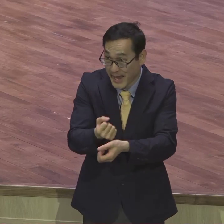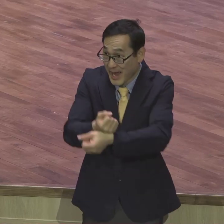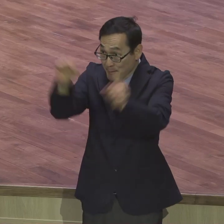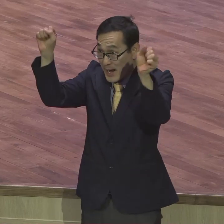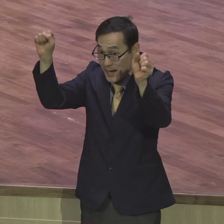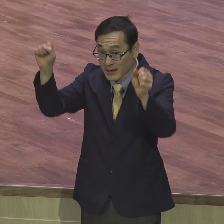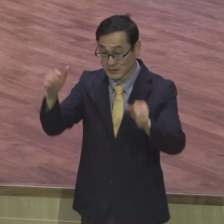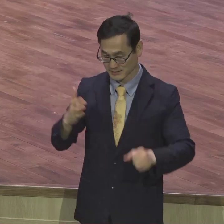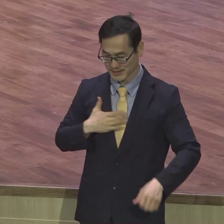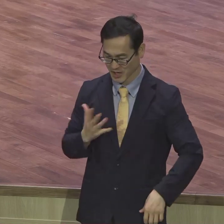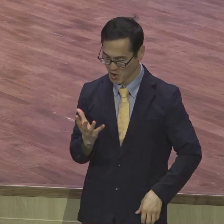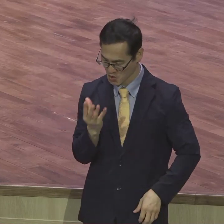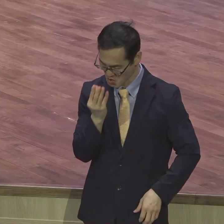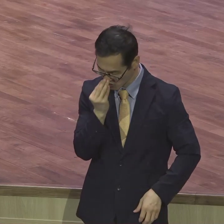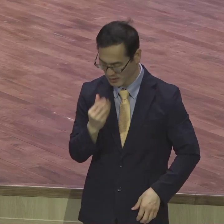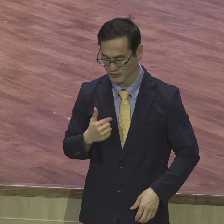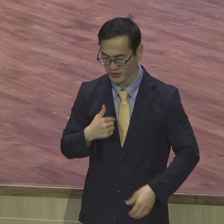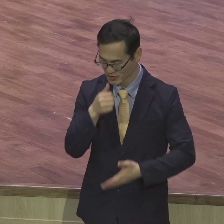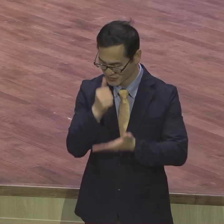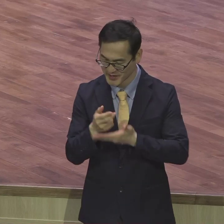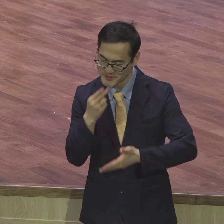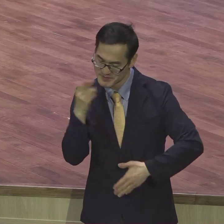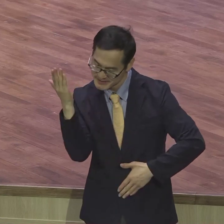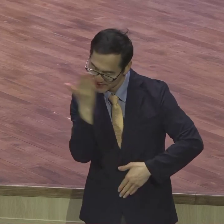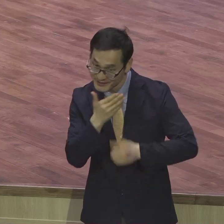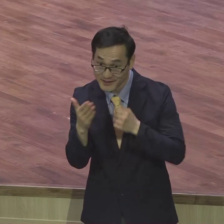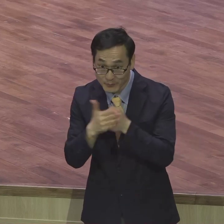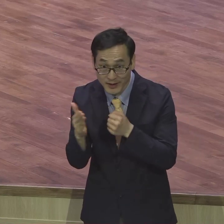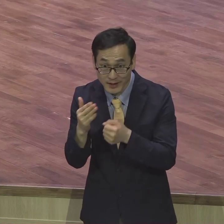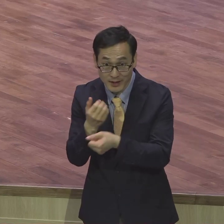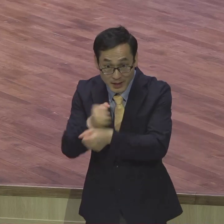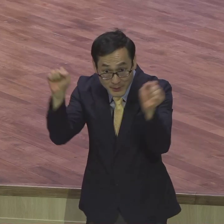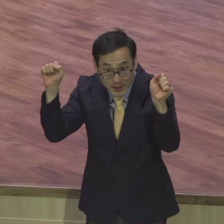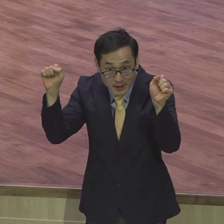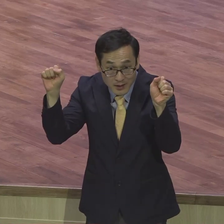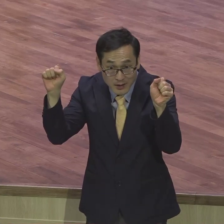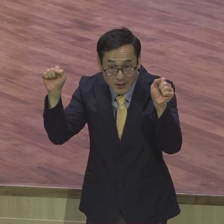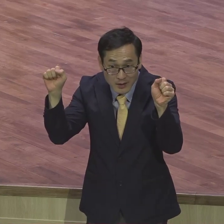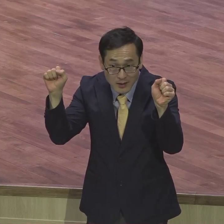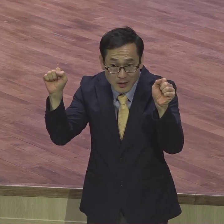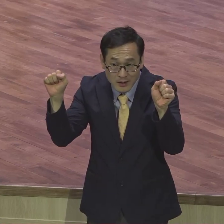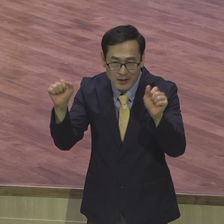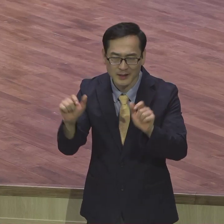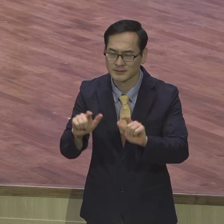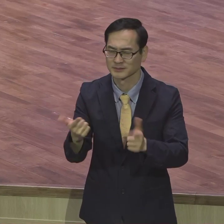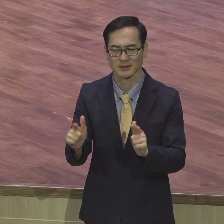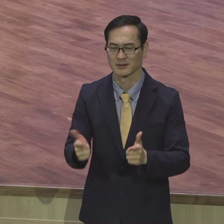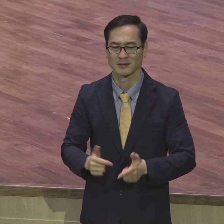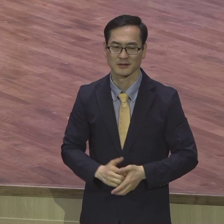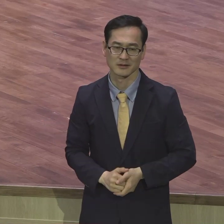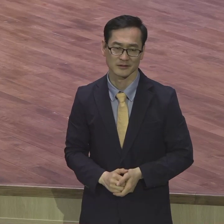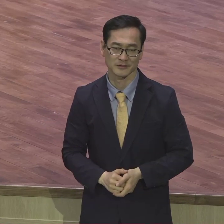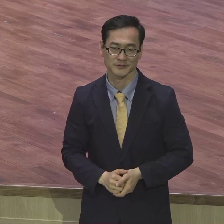우리가 죄를 짓지 않아서 완벽해서 자유 누리는 거 아니에요.